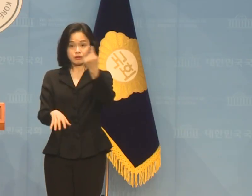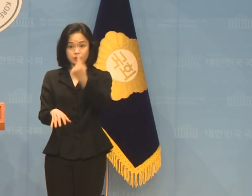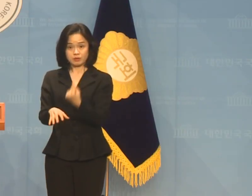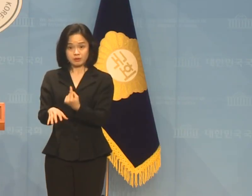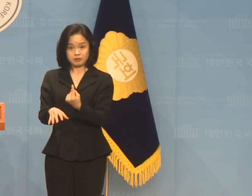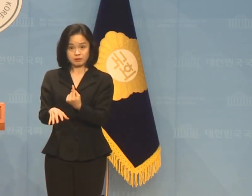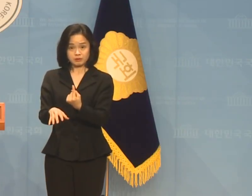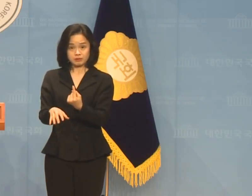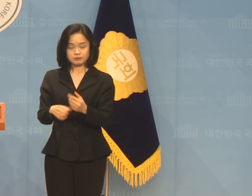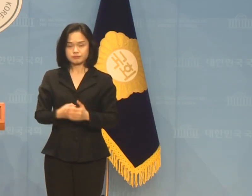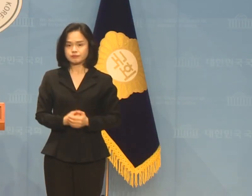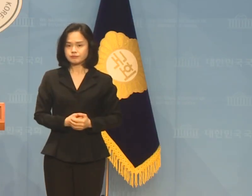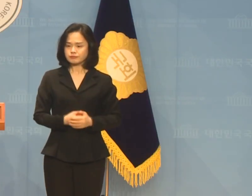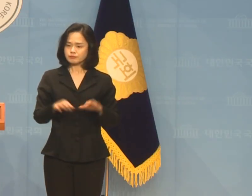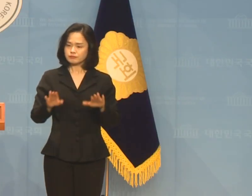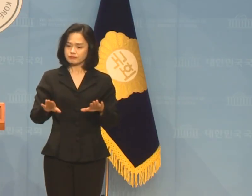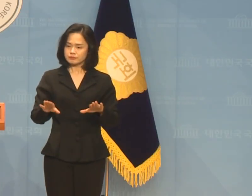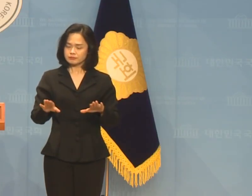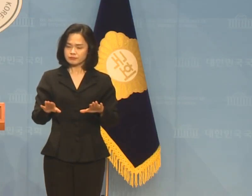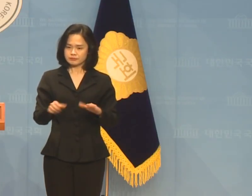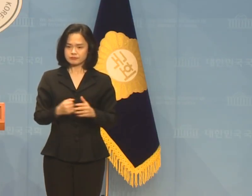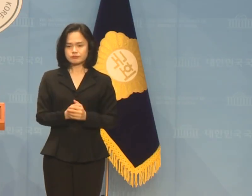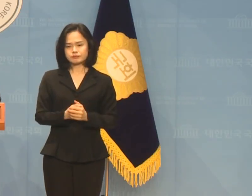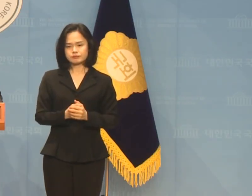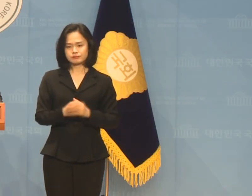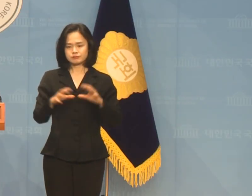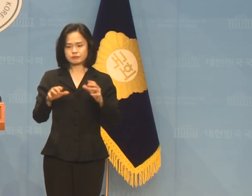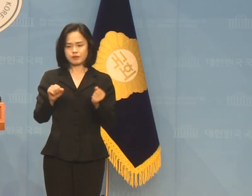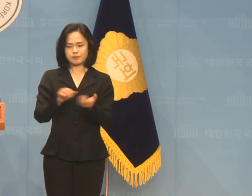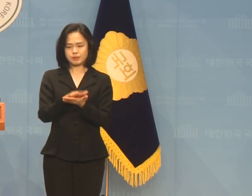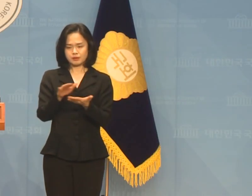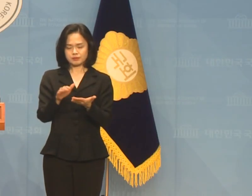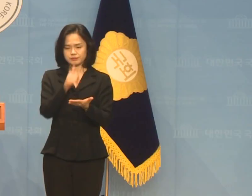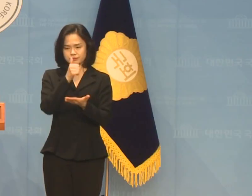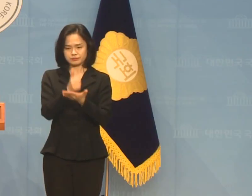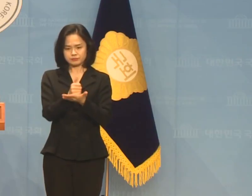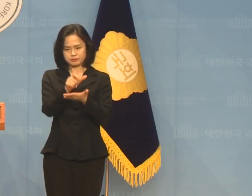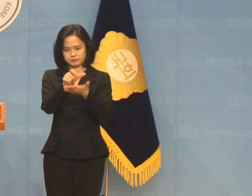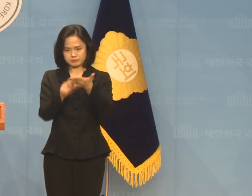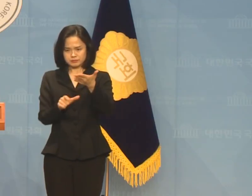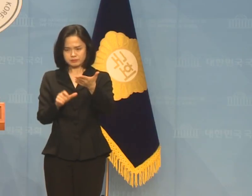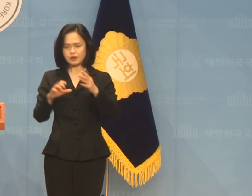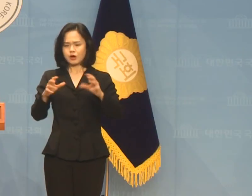현행 헌법에 부합하지 않는다고 답변을 했습니다.